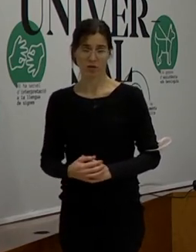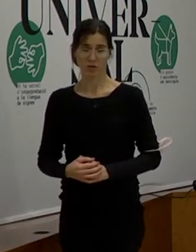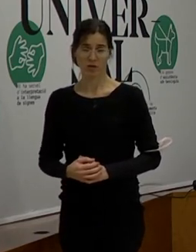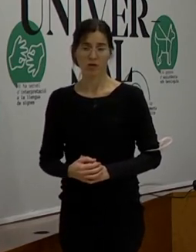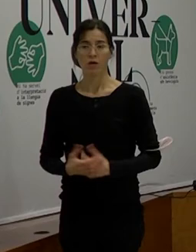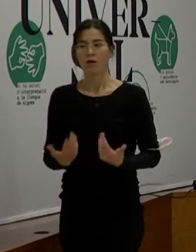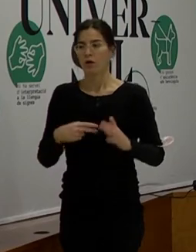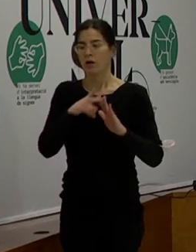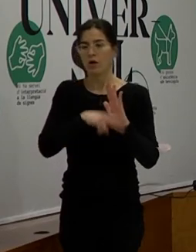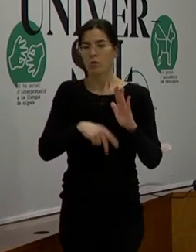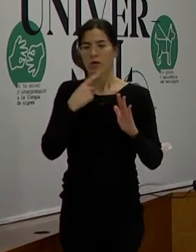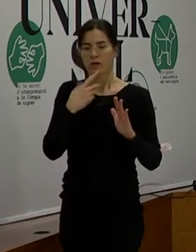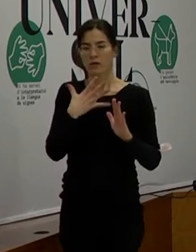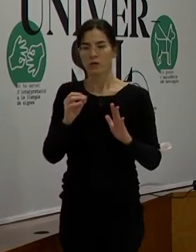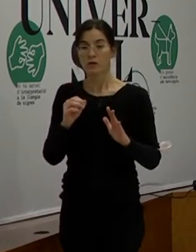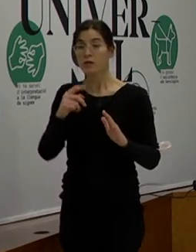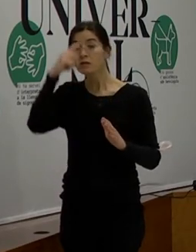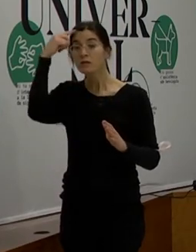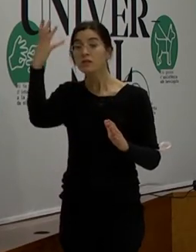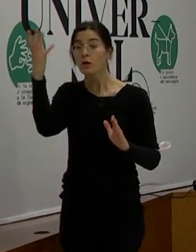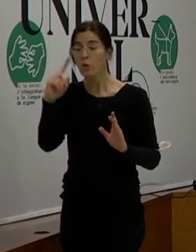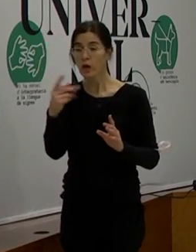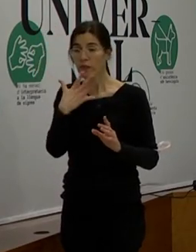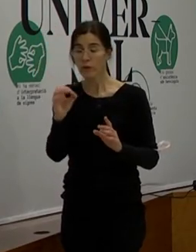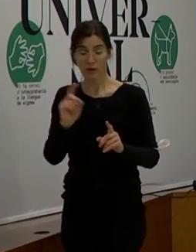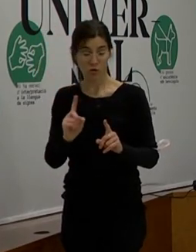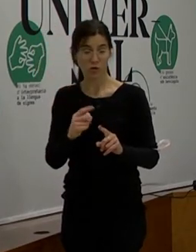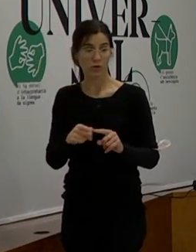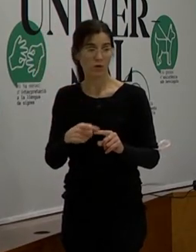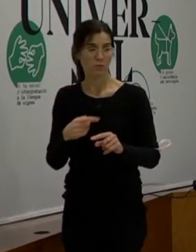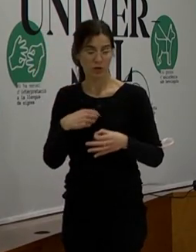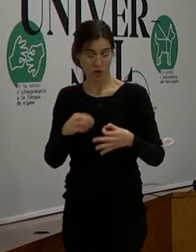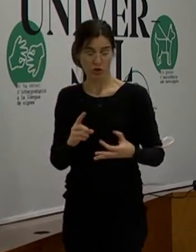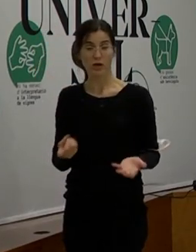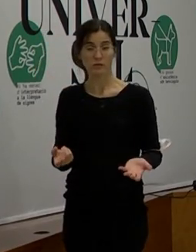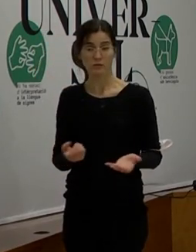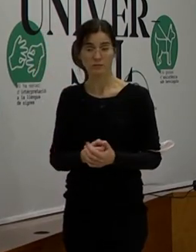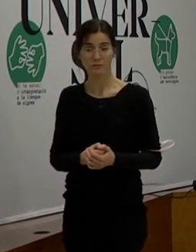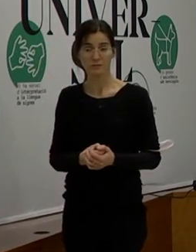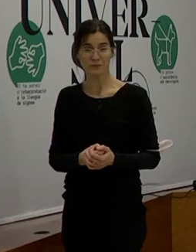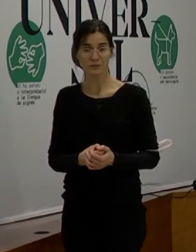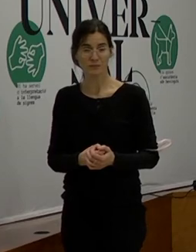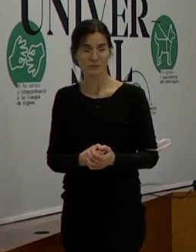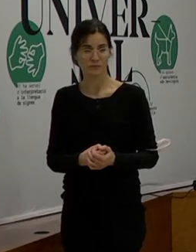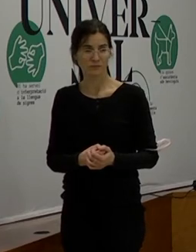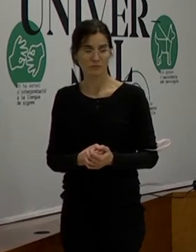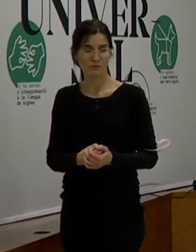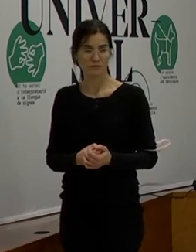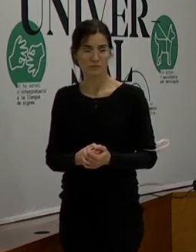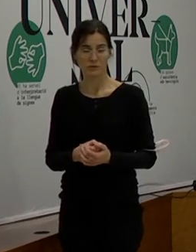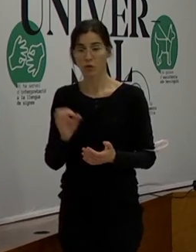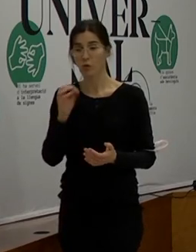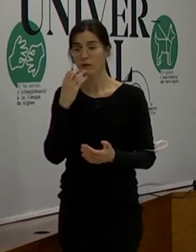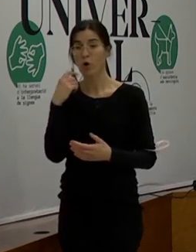Oh, es que la norma diu 50. Ni se te ocurre si posar a 50. ¿Por qué? Porque no llegas, tío. O eres el gasol o no